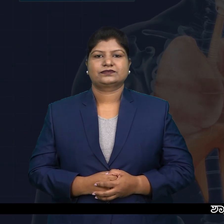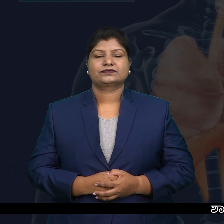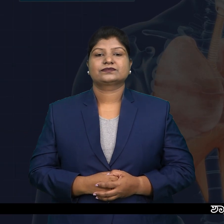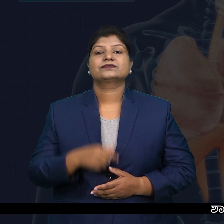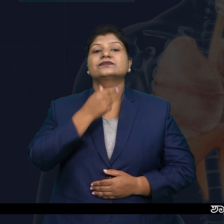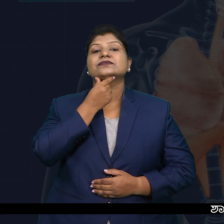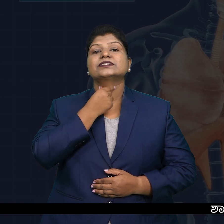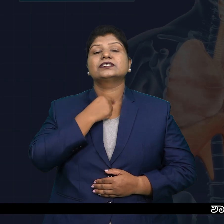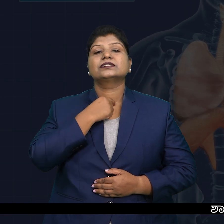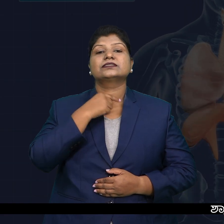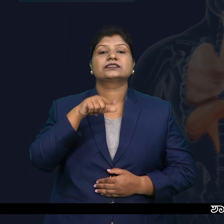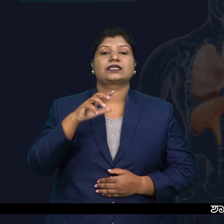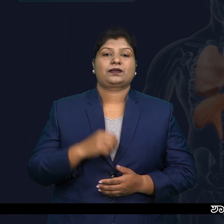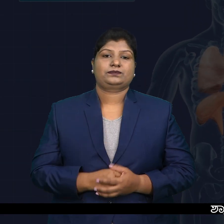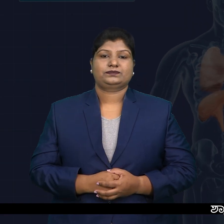ಶ್ವಾಸನಾಳ,